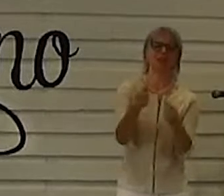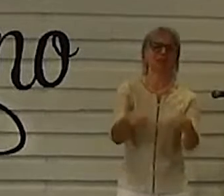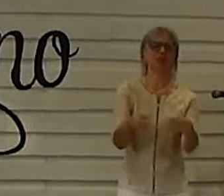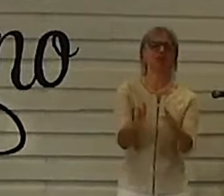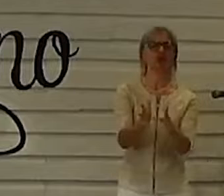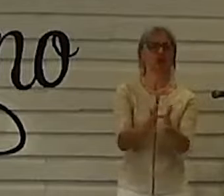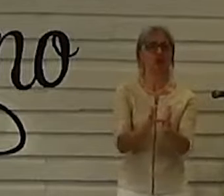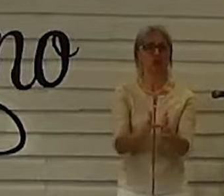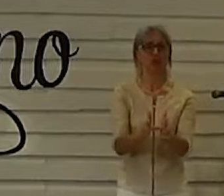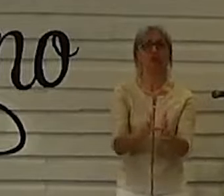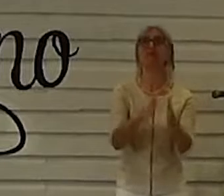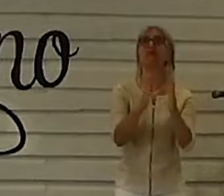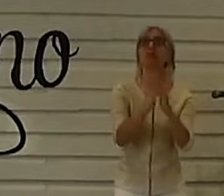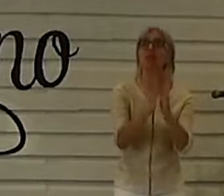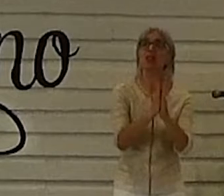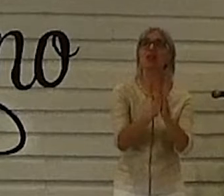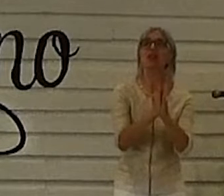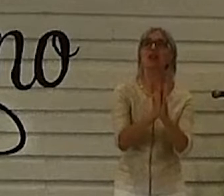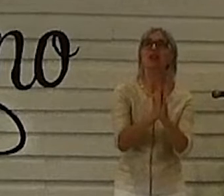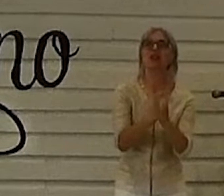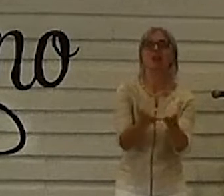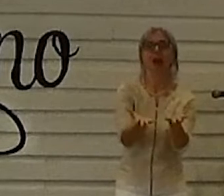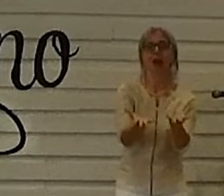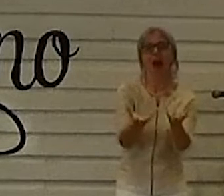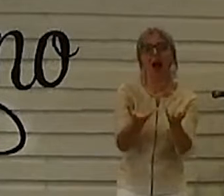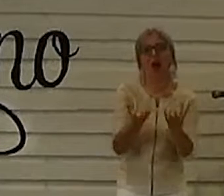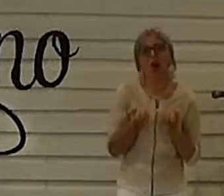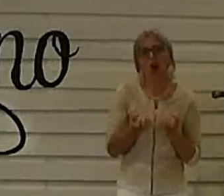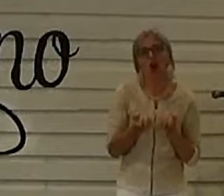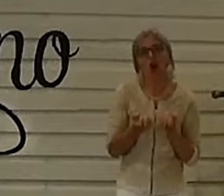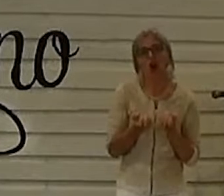È una chiesa che accoglie.